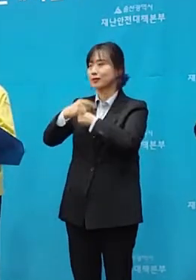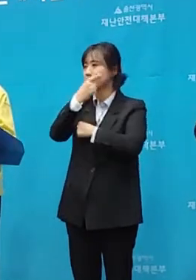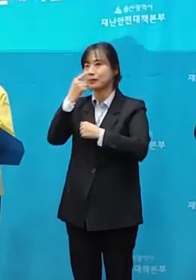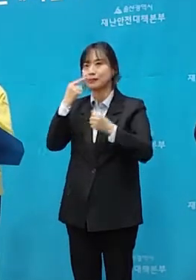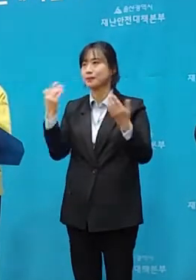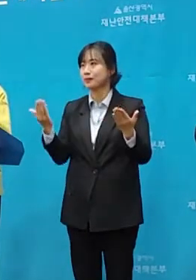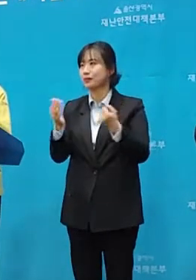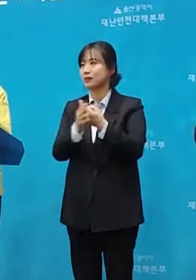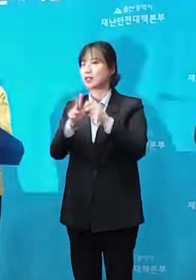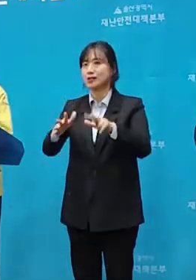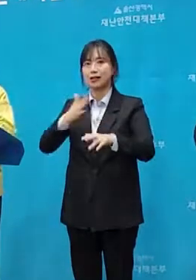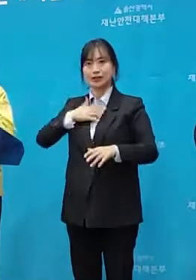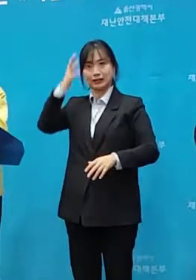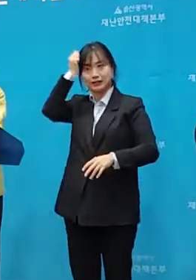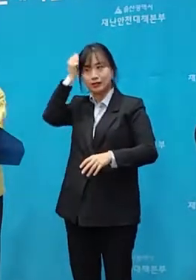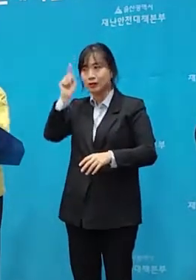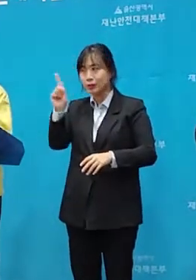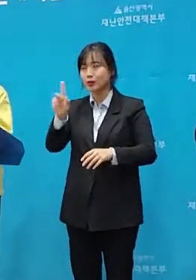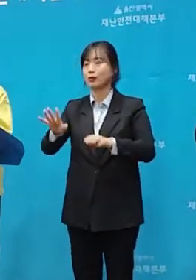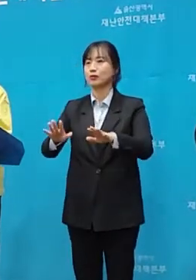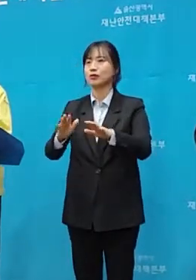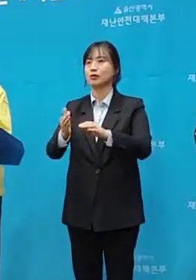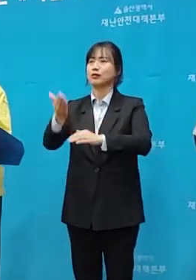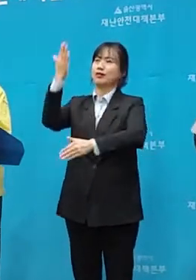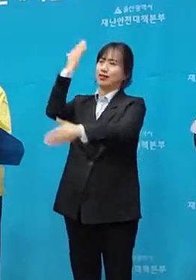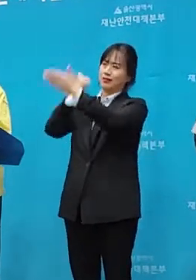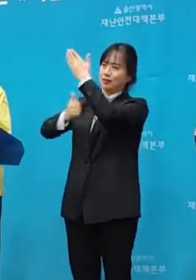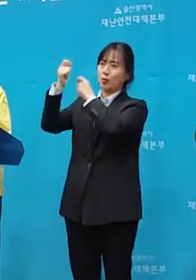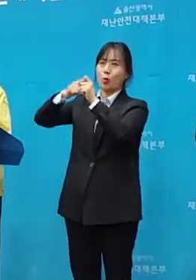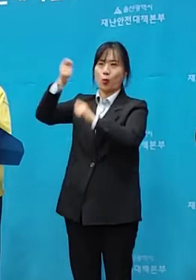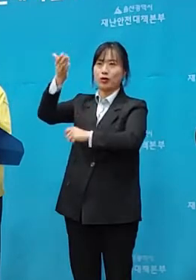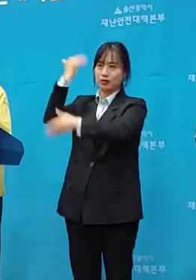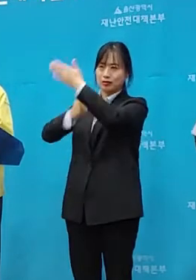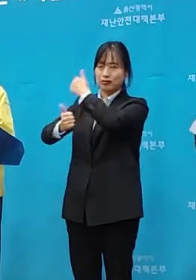현재 기억하기로는 그렇습니다만 그 앞선 그